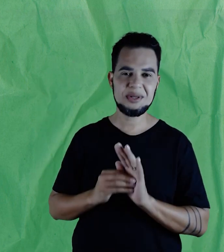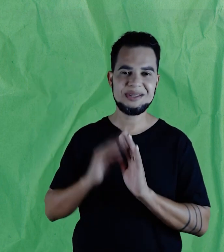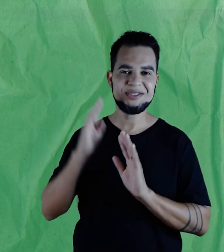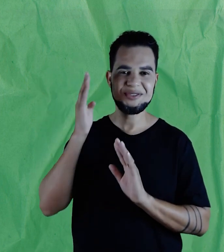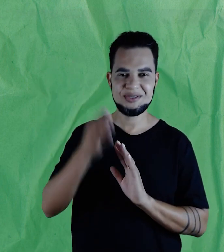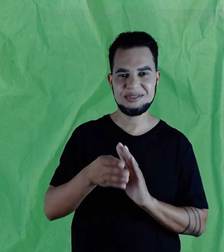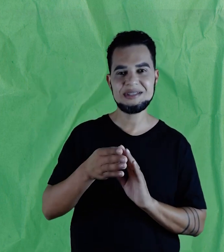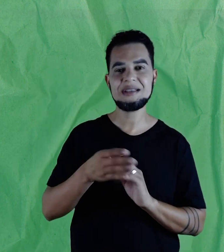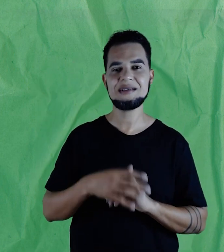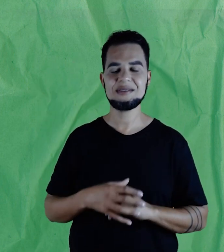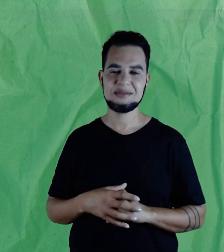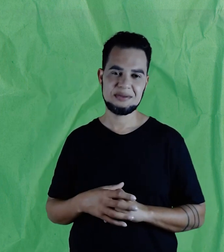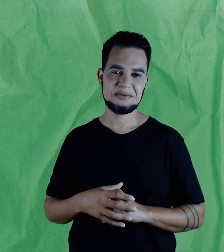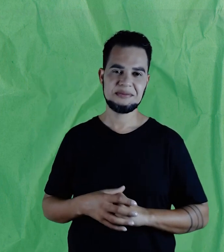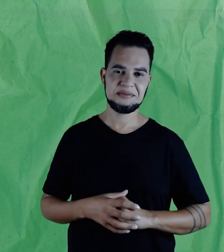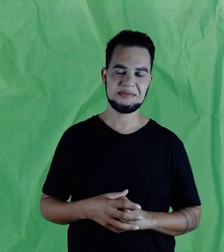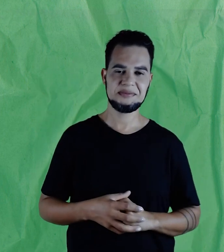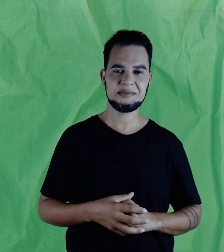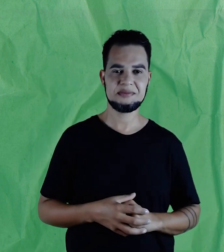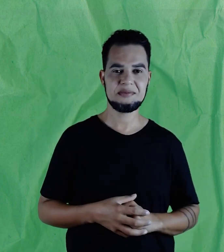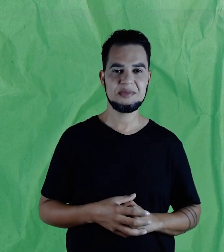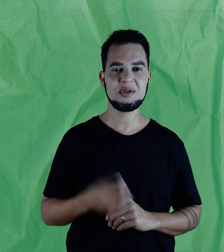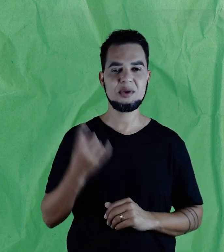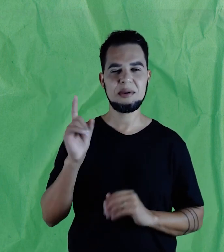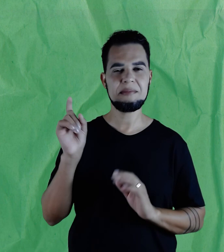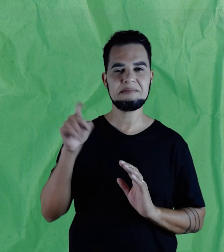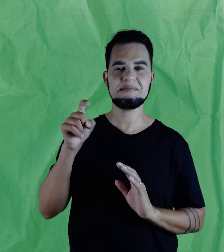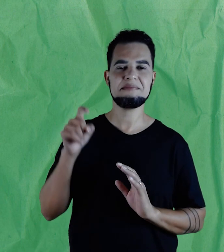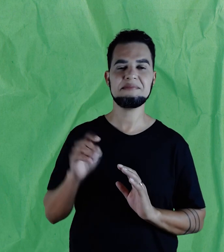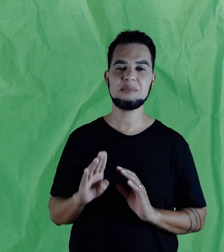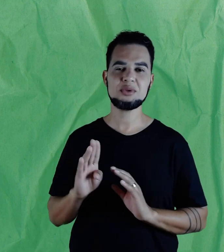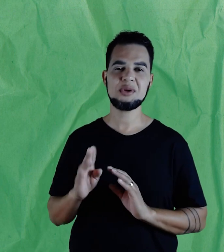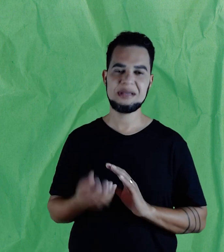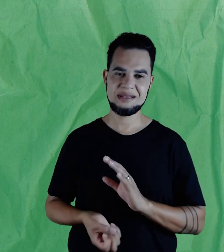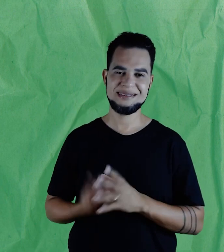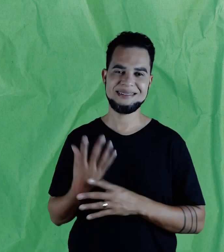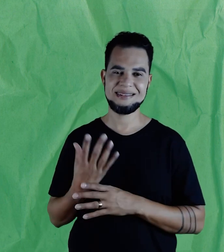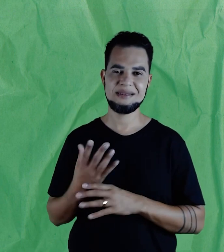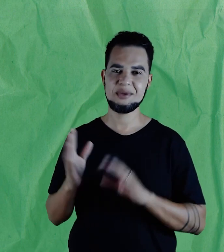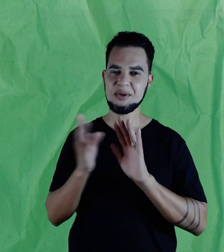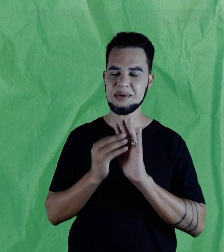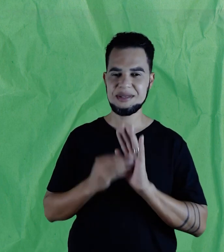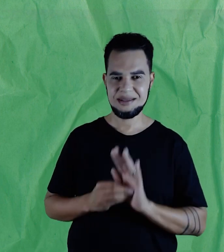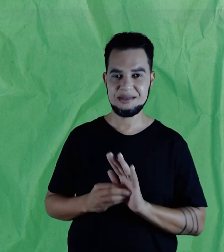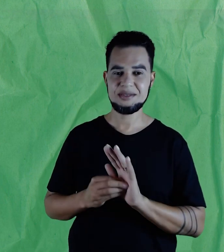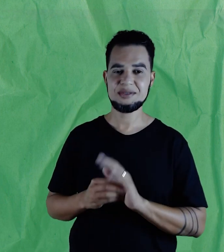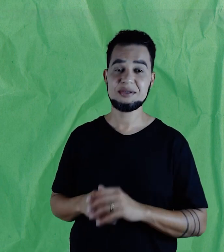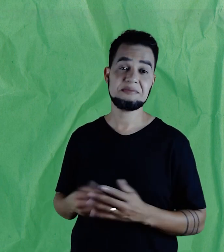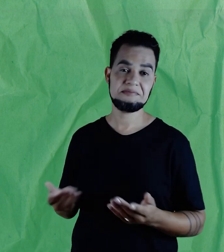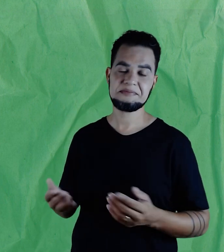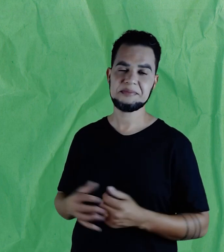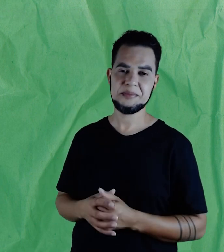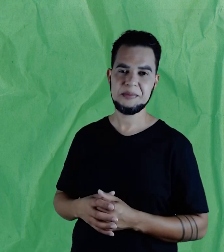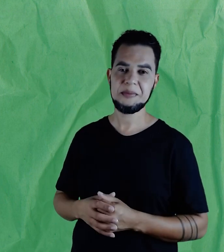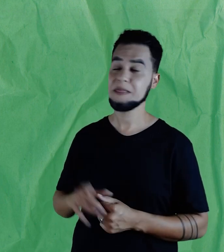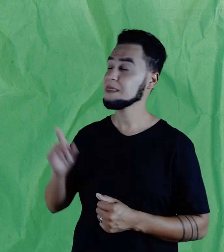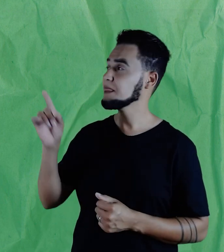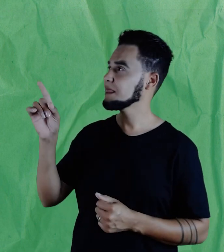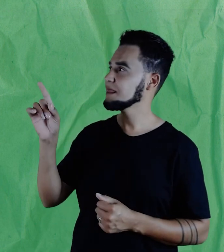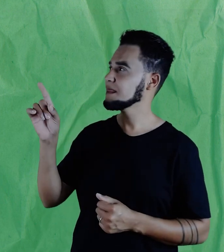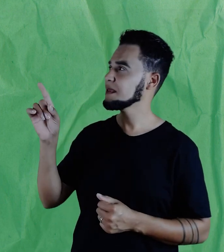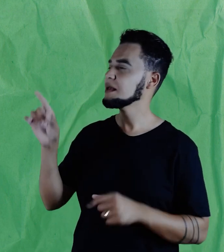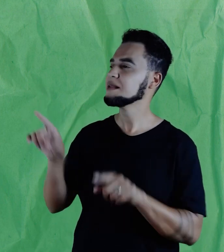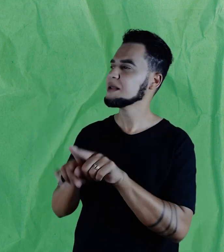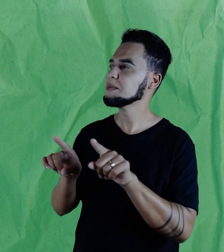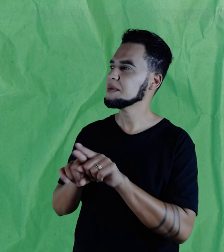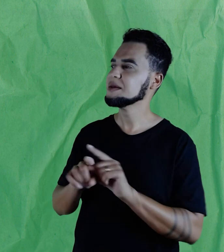direto do React Native, um button que criamos como componente aqui, tá? E